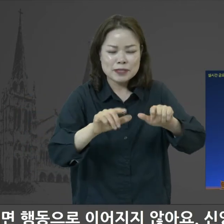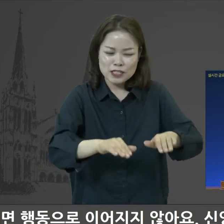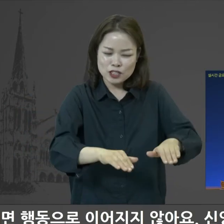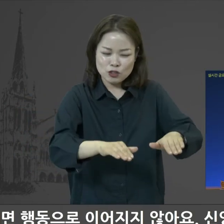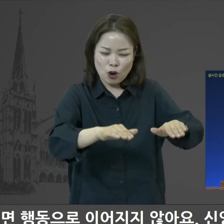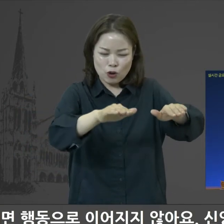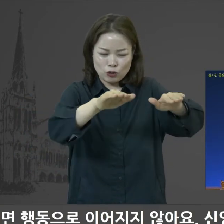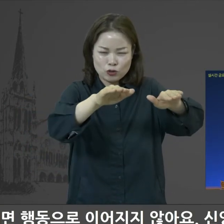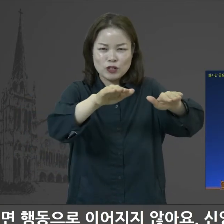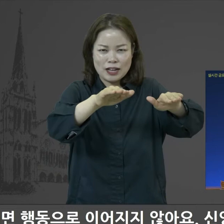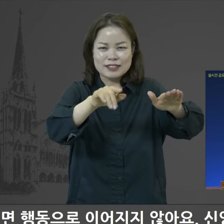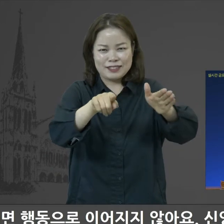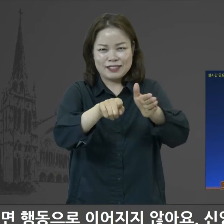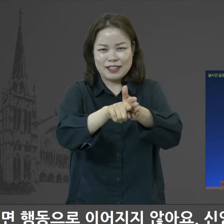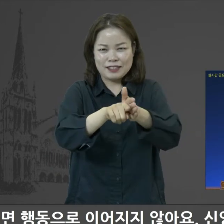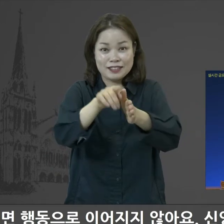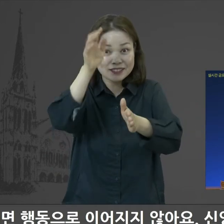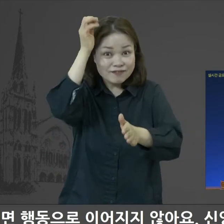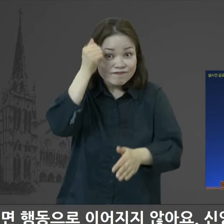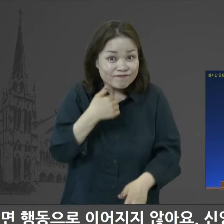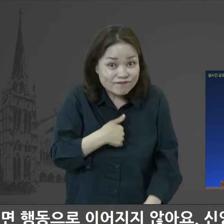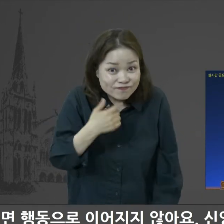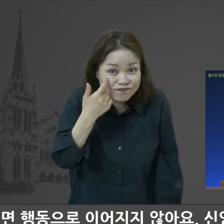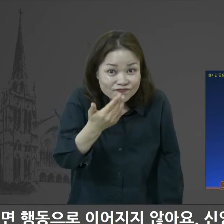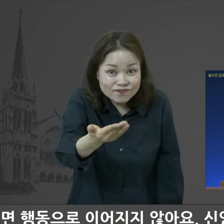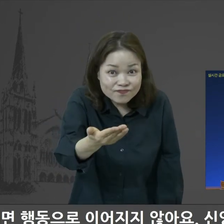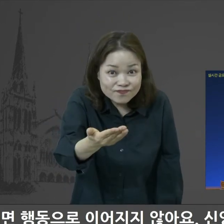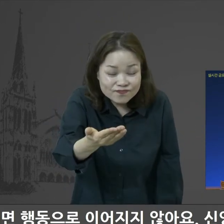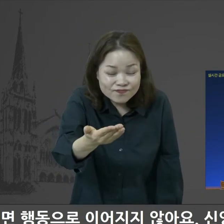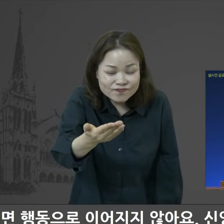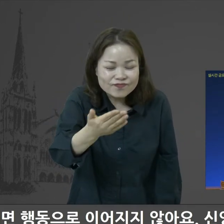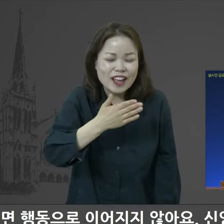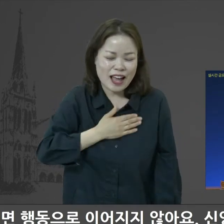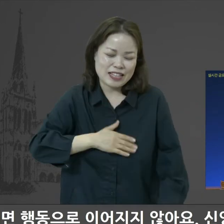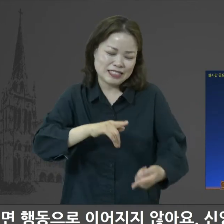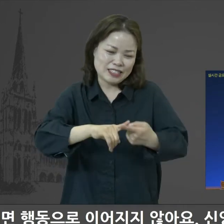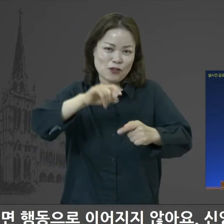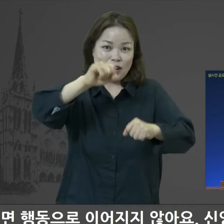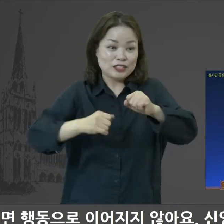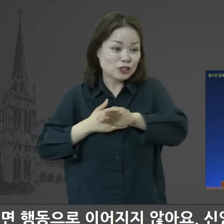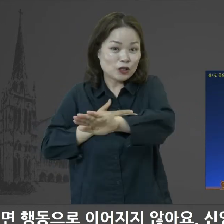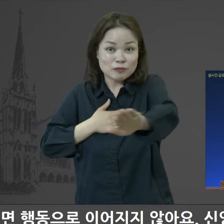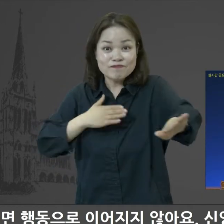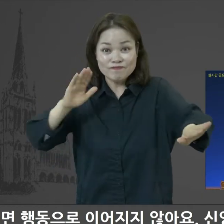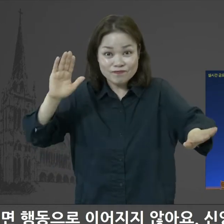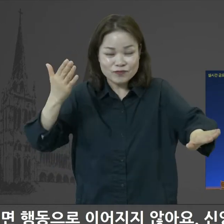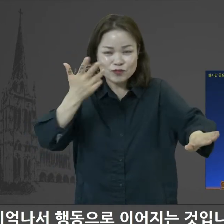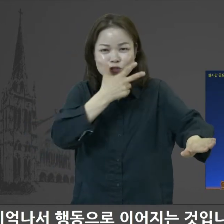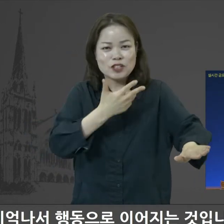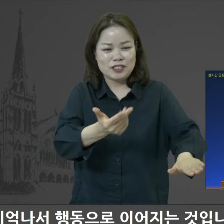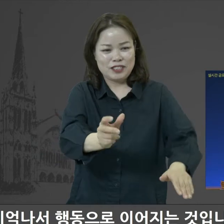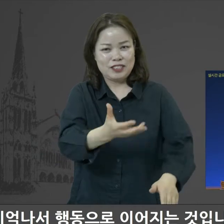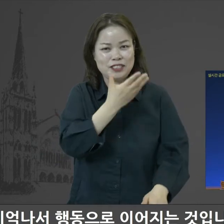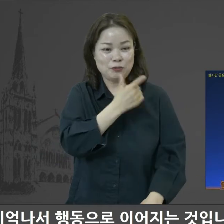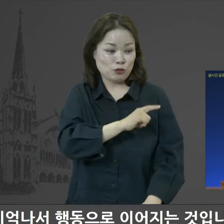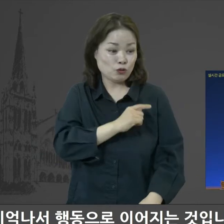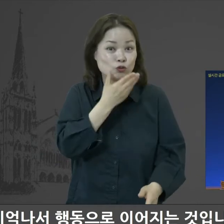성숙한 신앙이라는 거 여러분 아시죠? 안대로 행하시는 저와 여러분 되기를 주의 이름으로